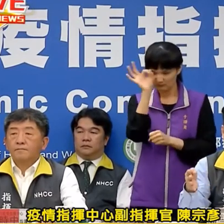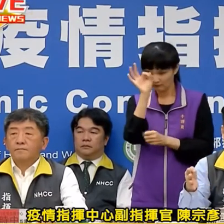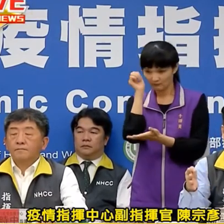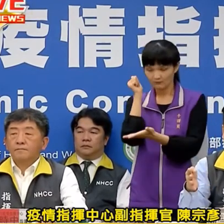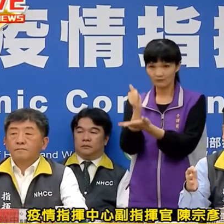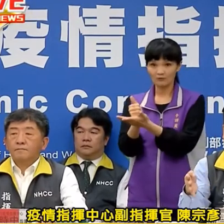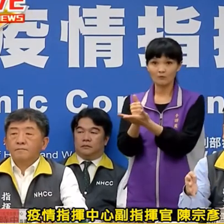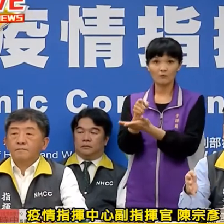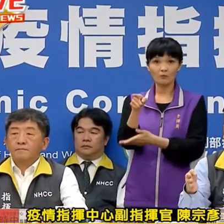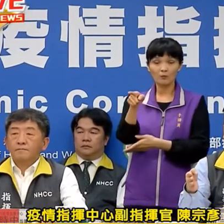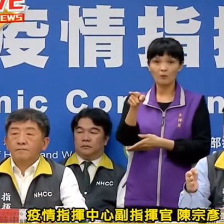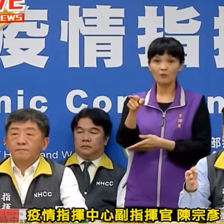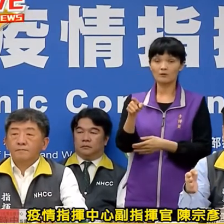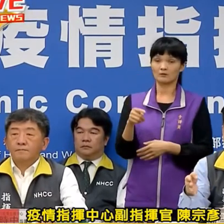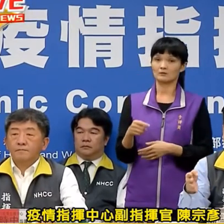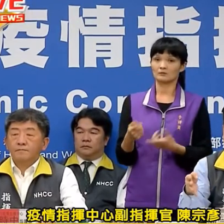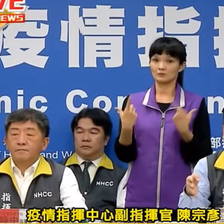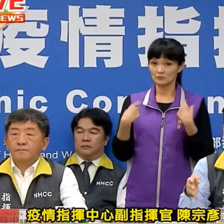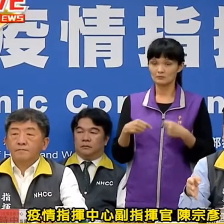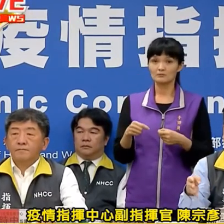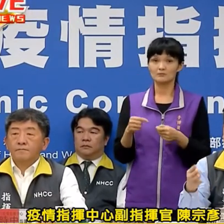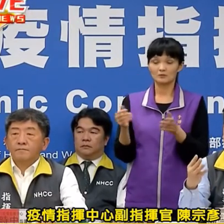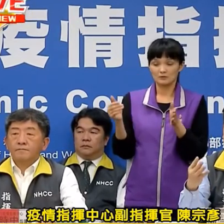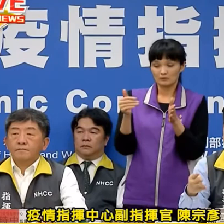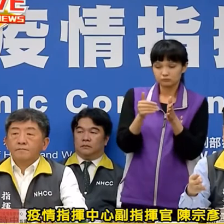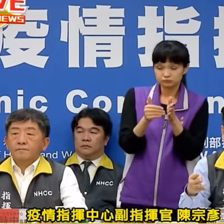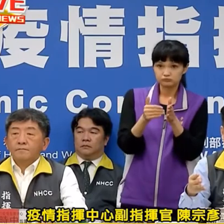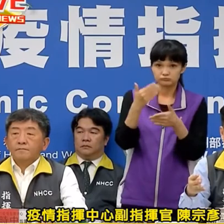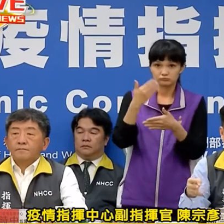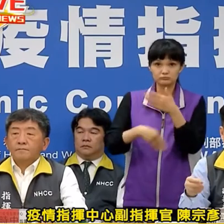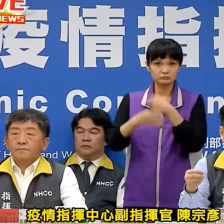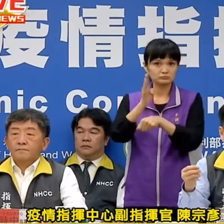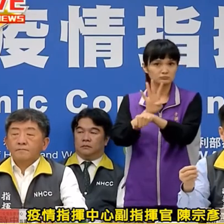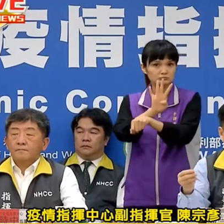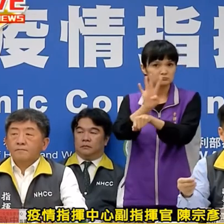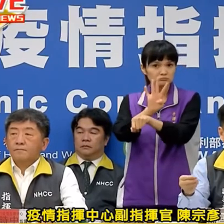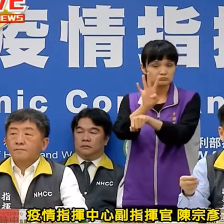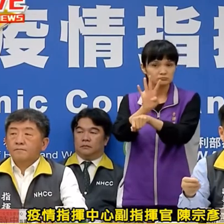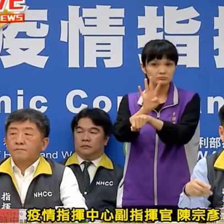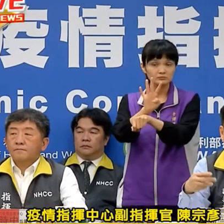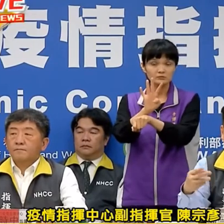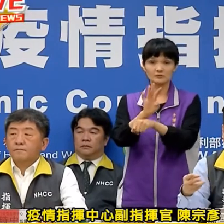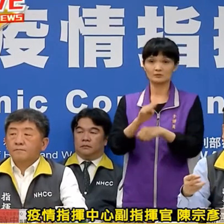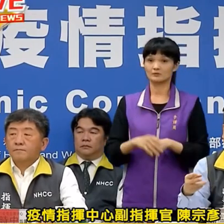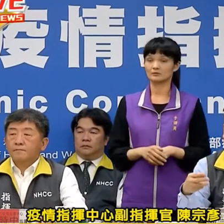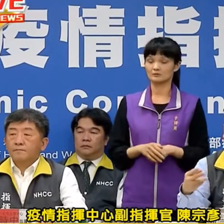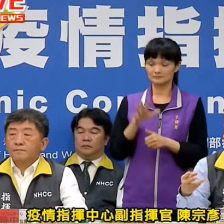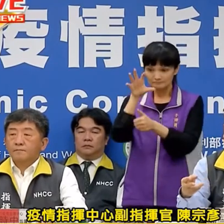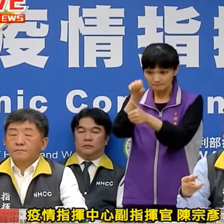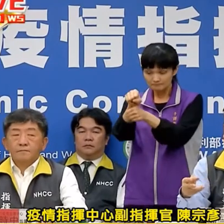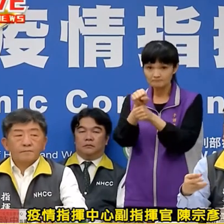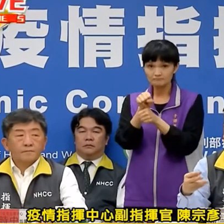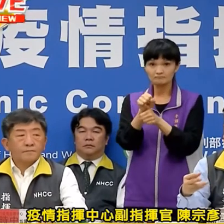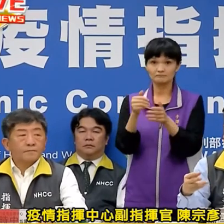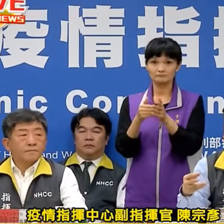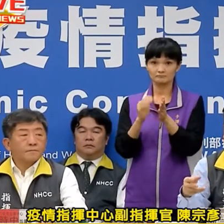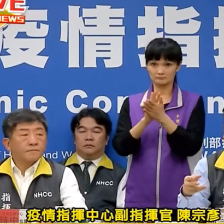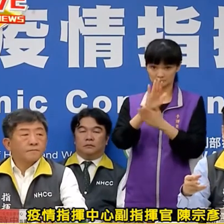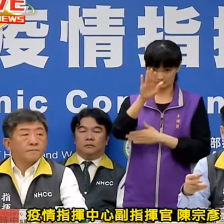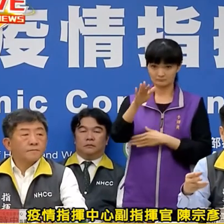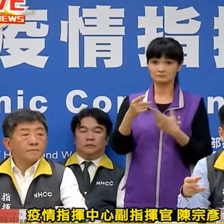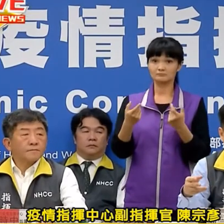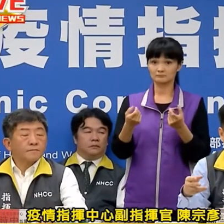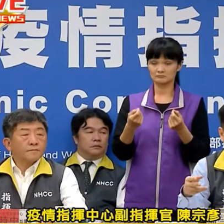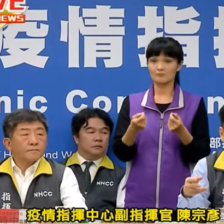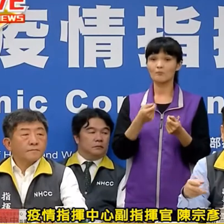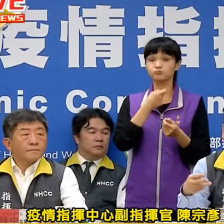个虽然他离解除这个居家检疫时间剩4个小时，被我们抓到之后，他还是依照那个时间，依照我们